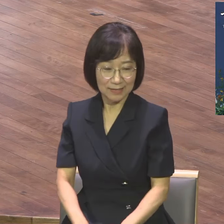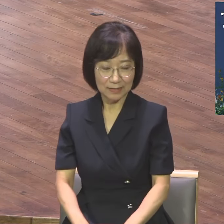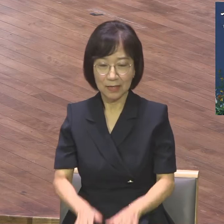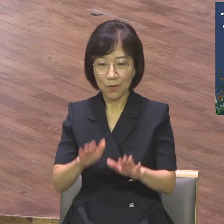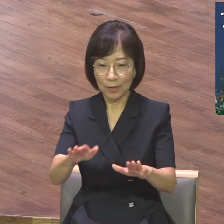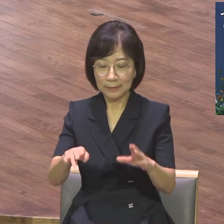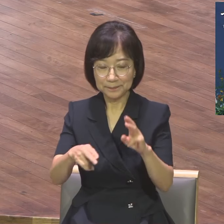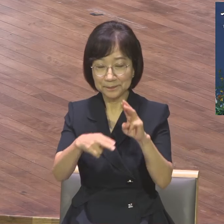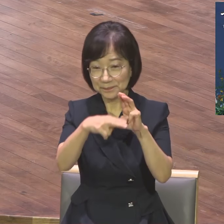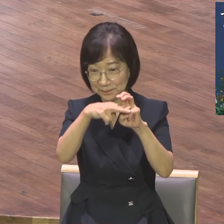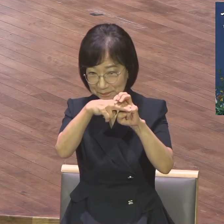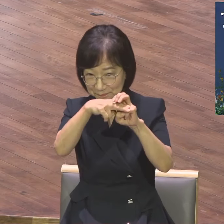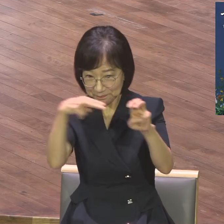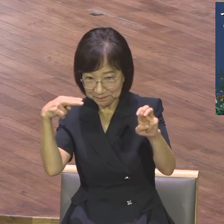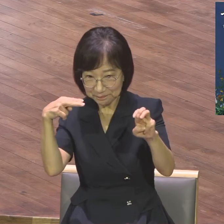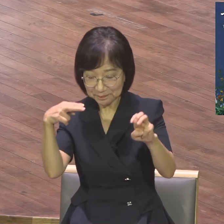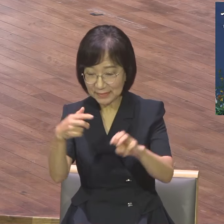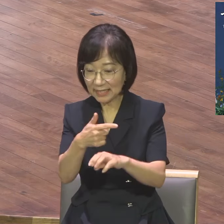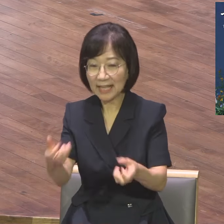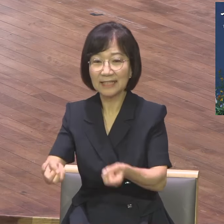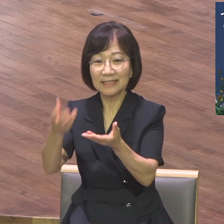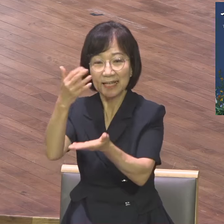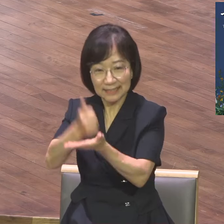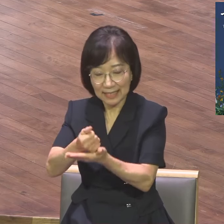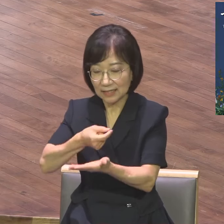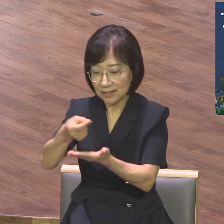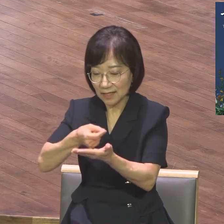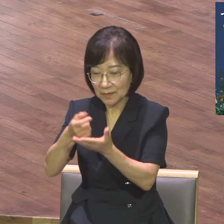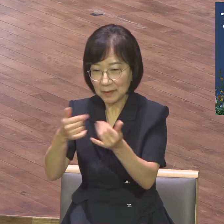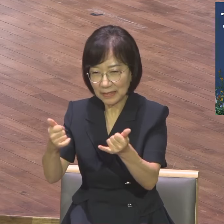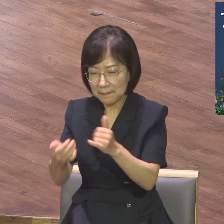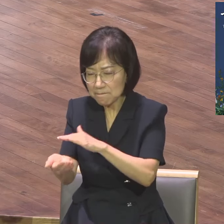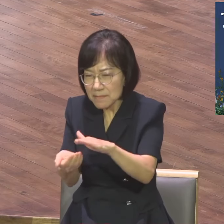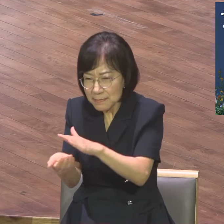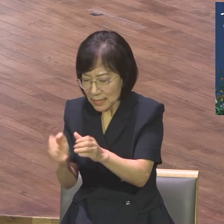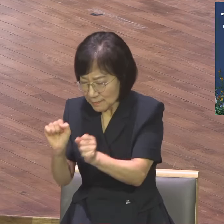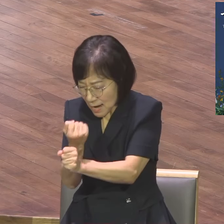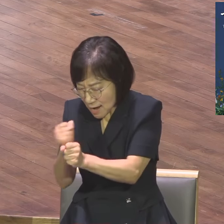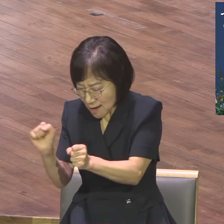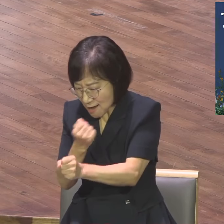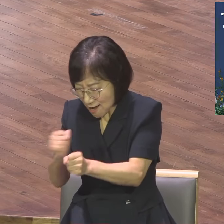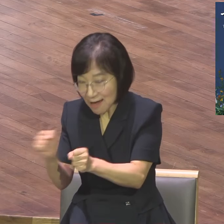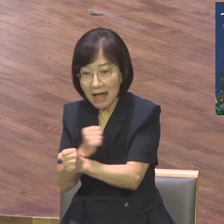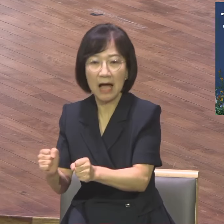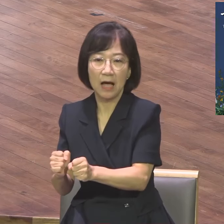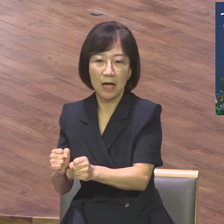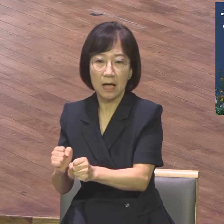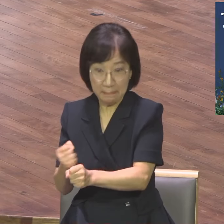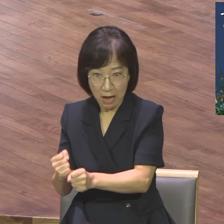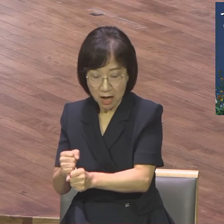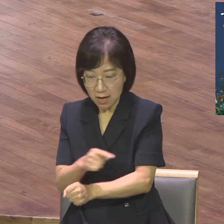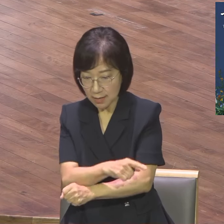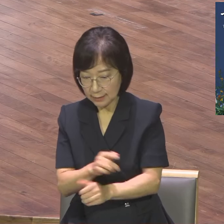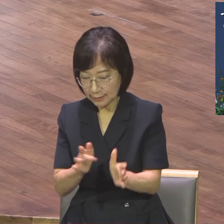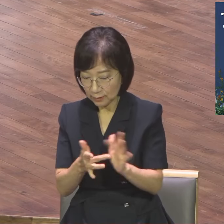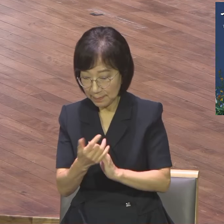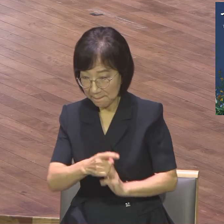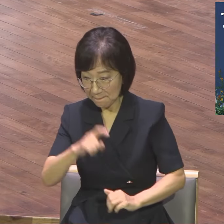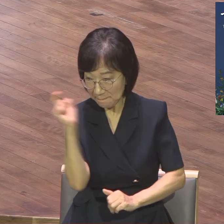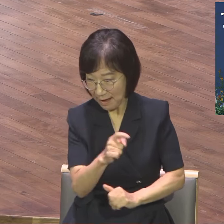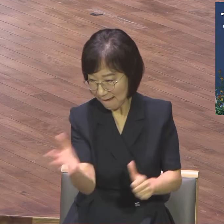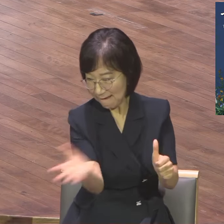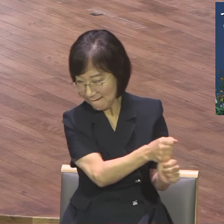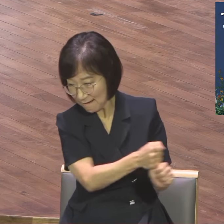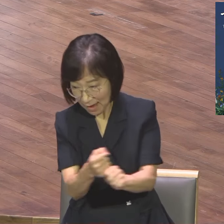가룟 유다가 대제사장과 서기관 장로들과 사전 모의를 잘 해가지고 예수님을 체포할 계획을